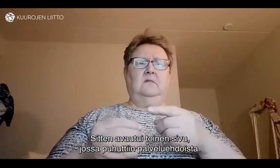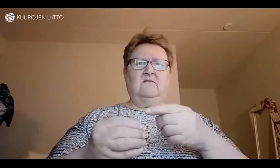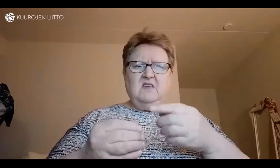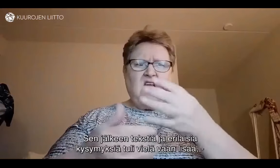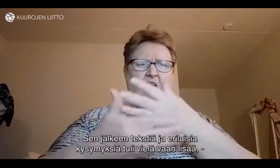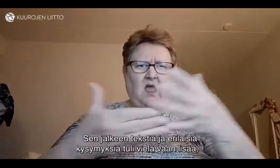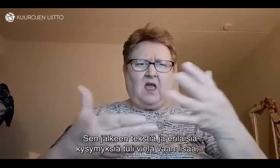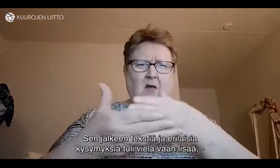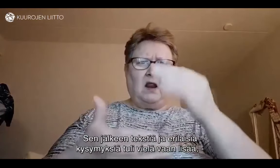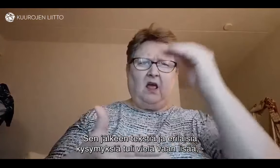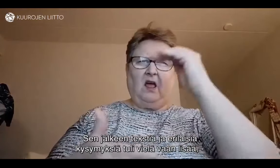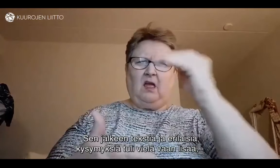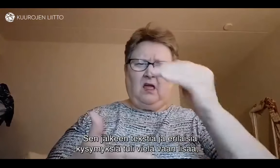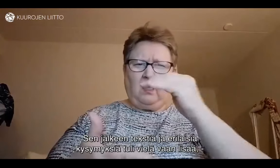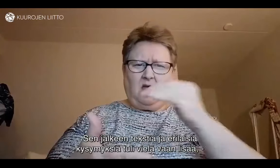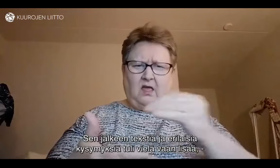palveluehdoista,